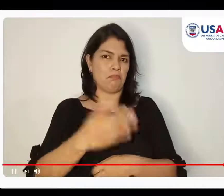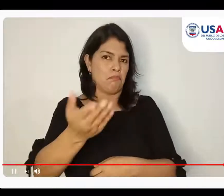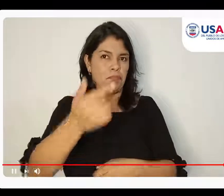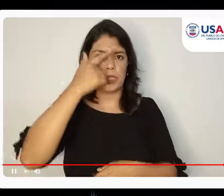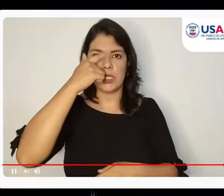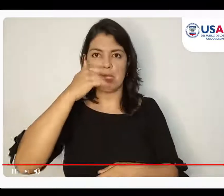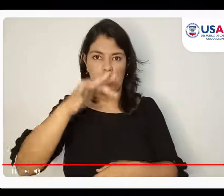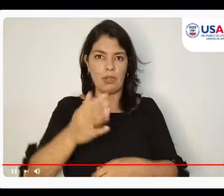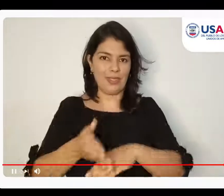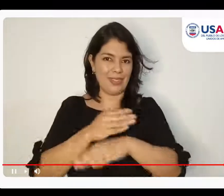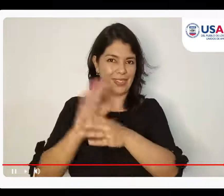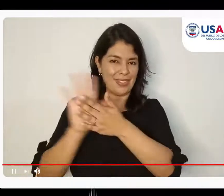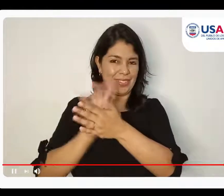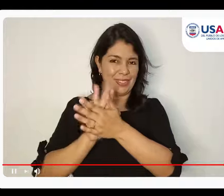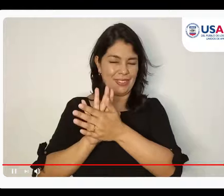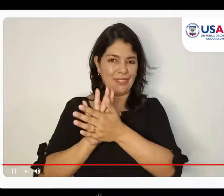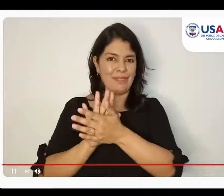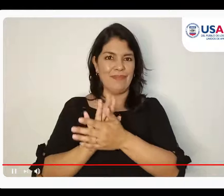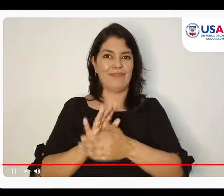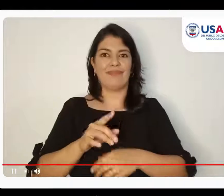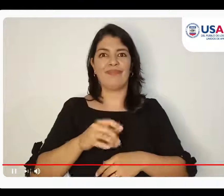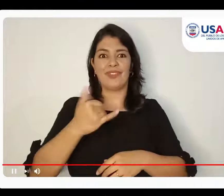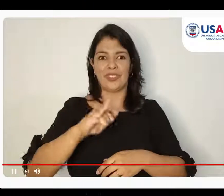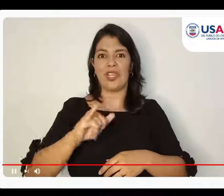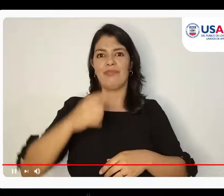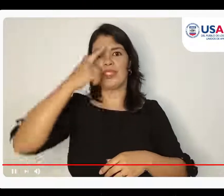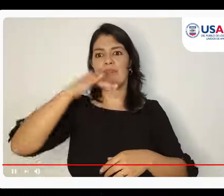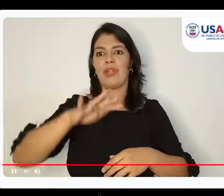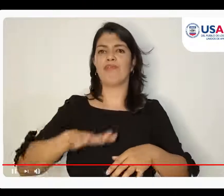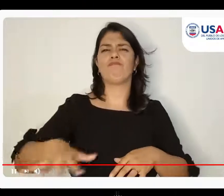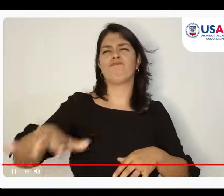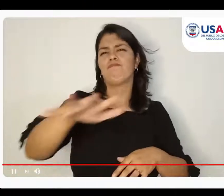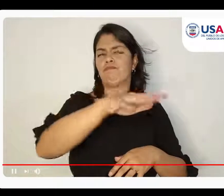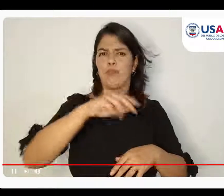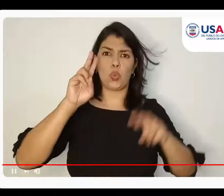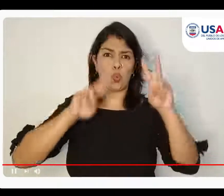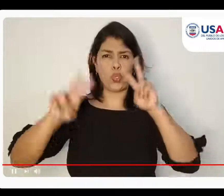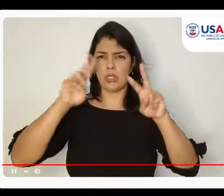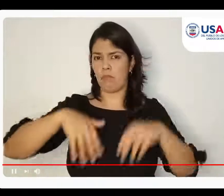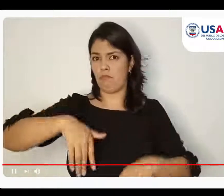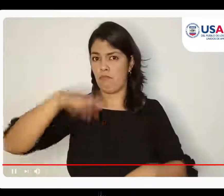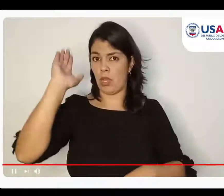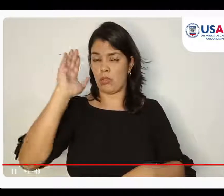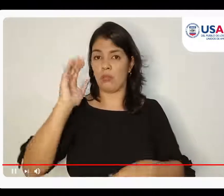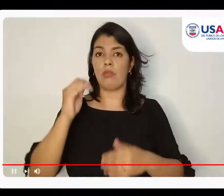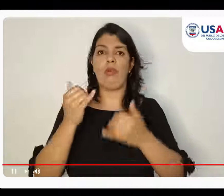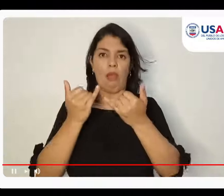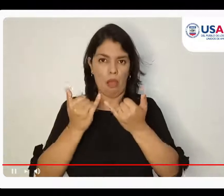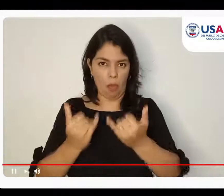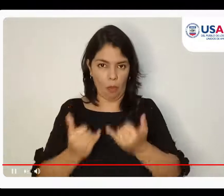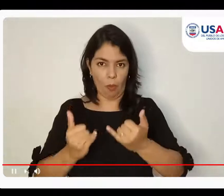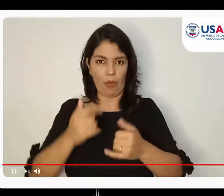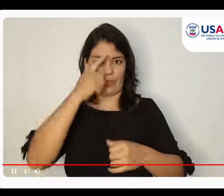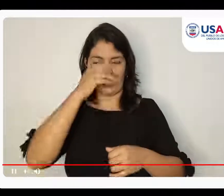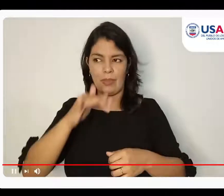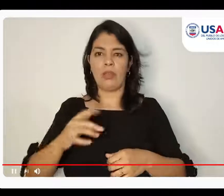Santa Marta, como lo escuchamos, un territorio completamente turístico que hoy se encuentra